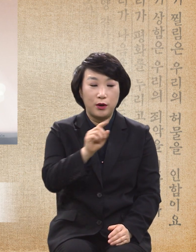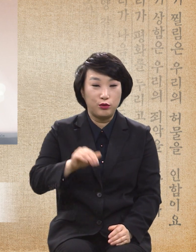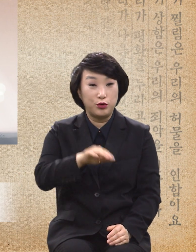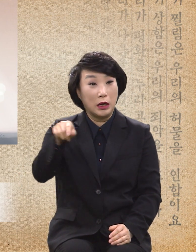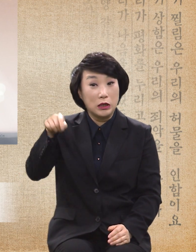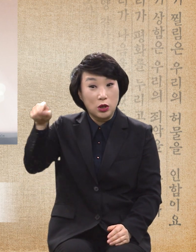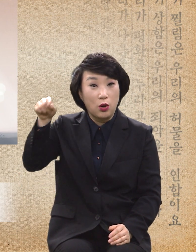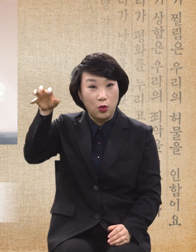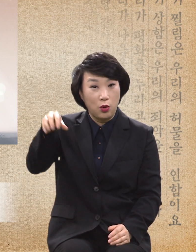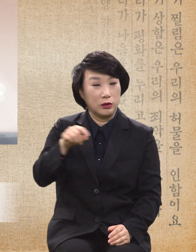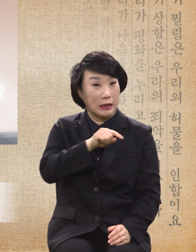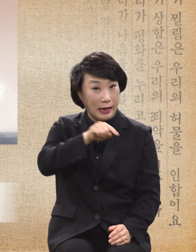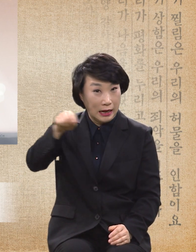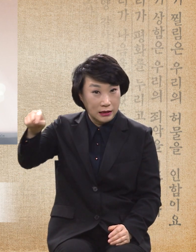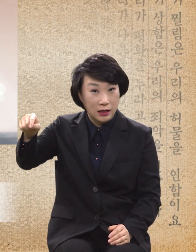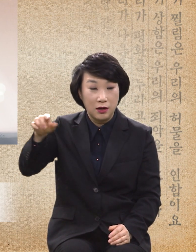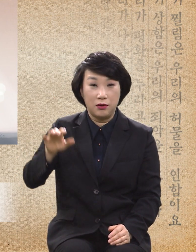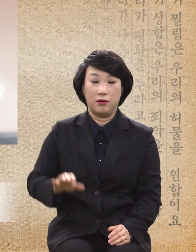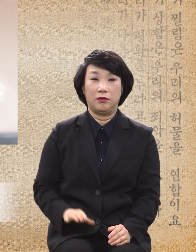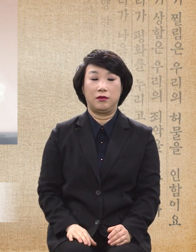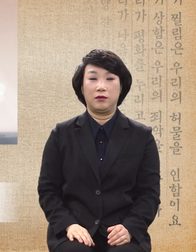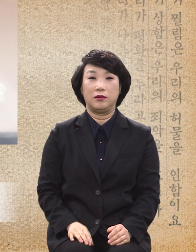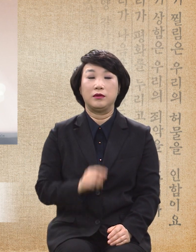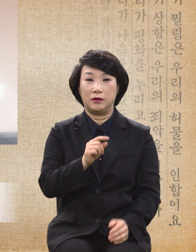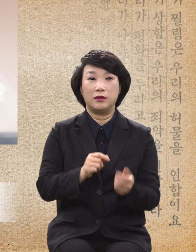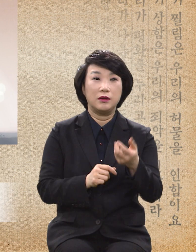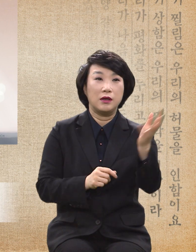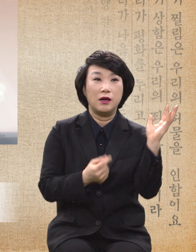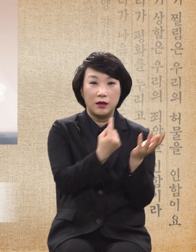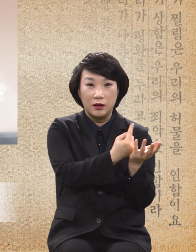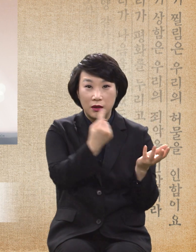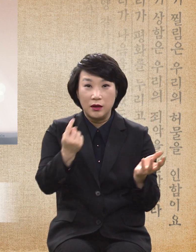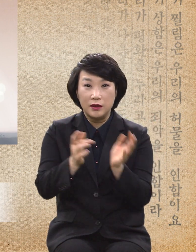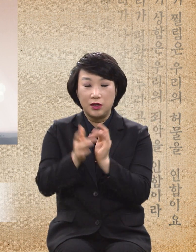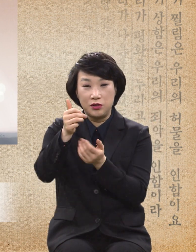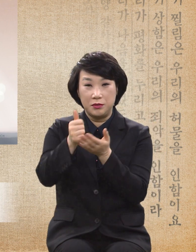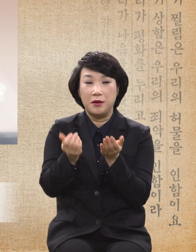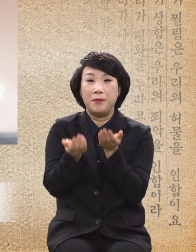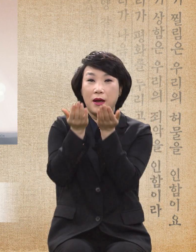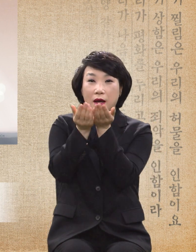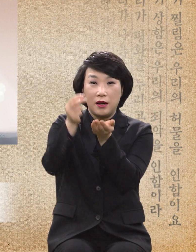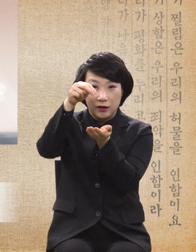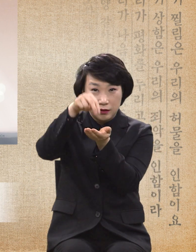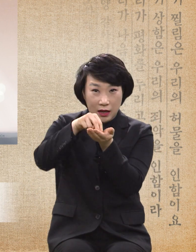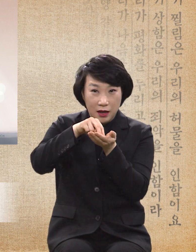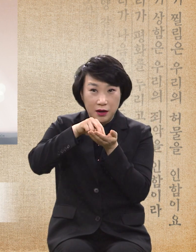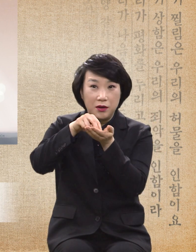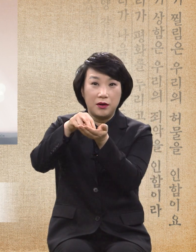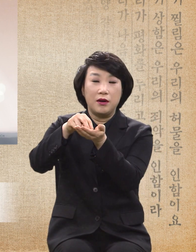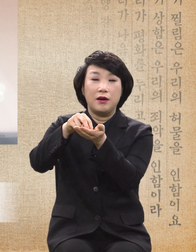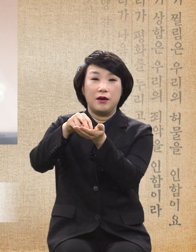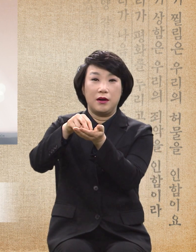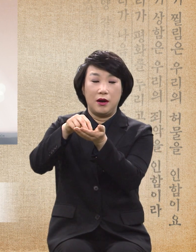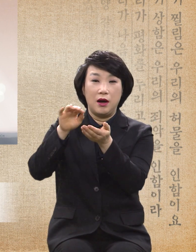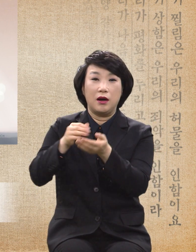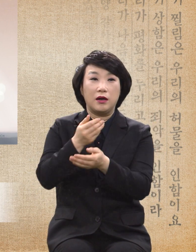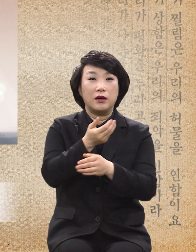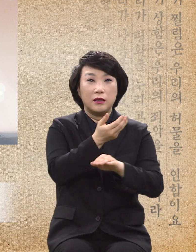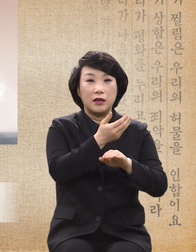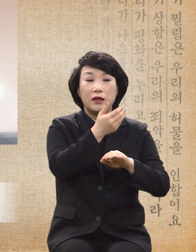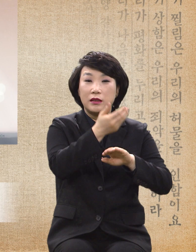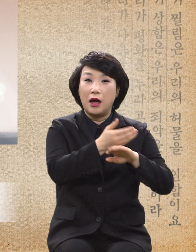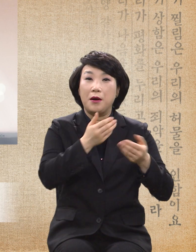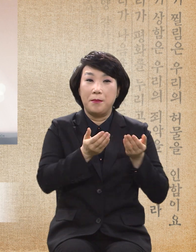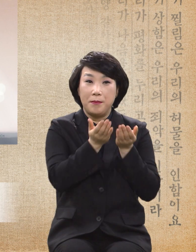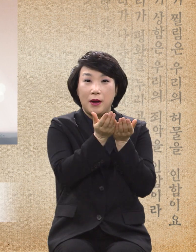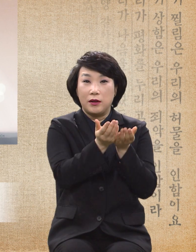우리가 저편으로 건너가자 하시니 저희가 무리를 떠나 예수를 배에 계신 그대로 모시고 가매 다른 배들도